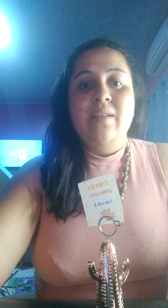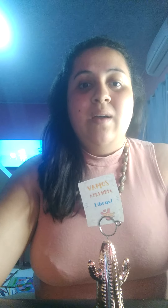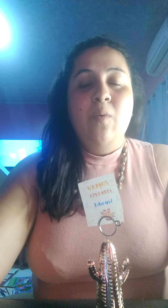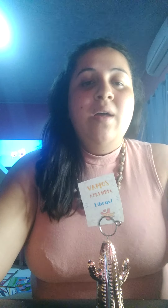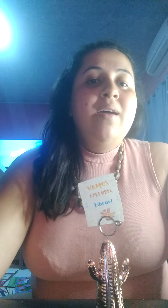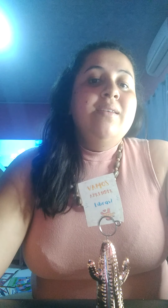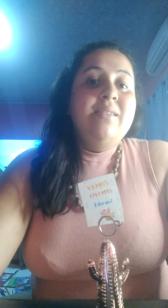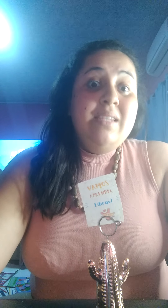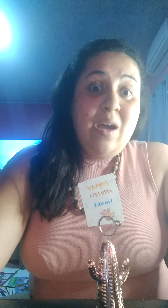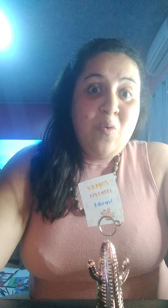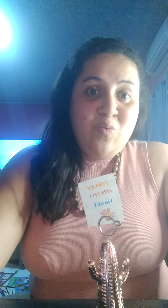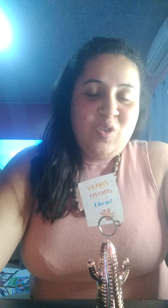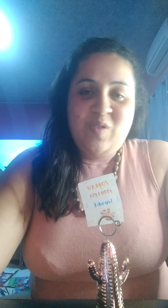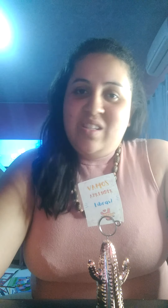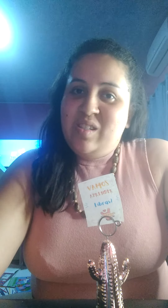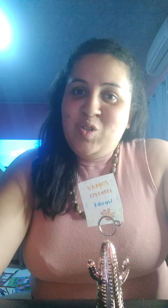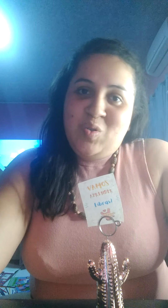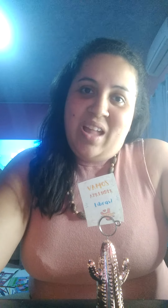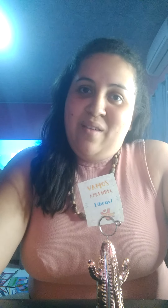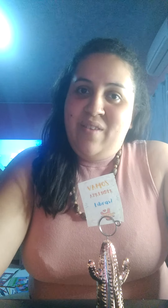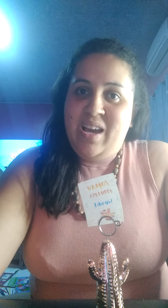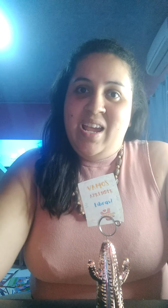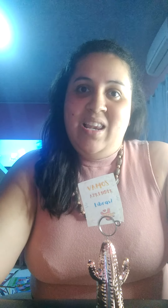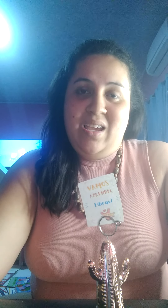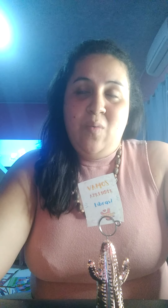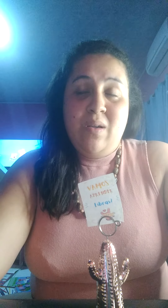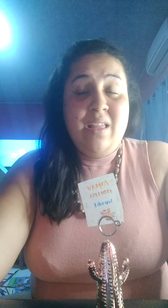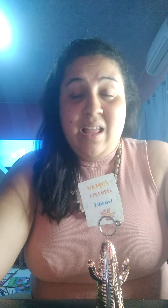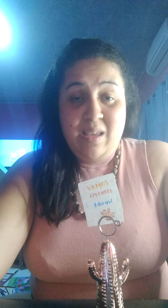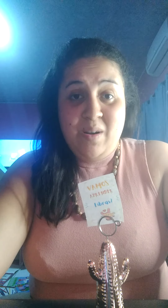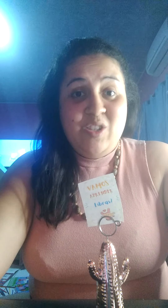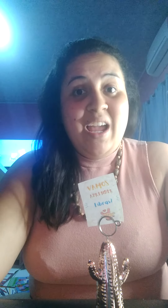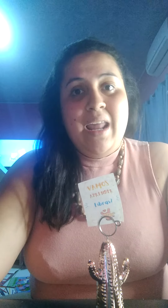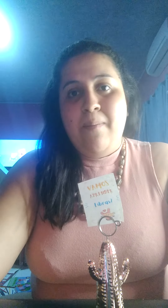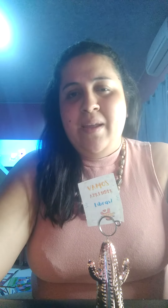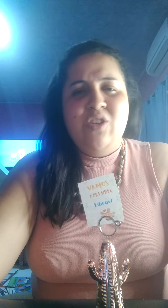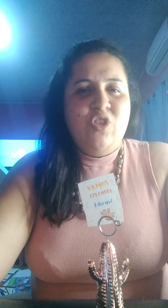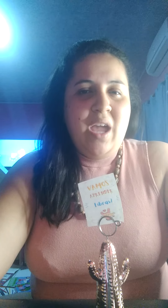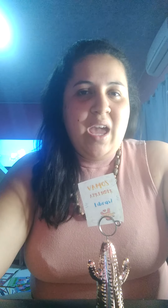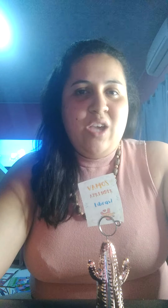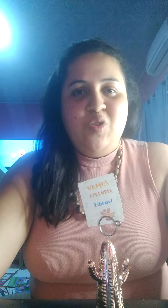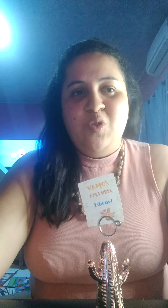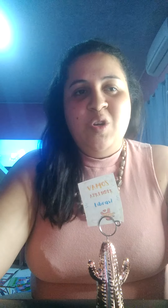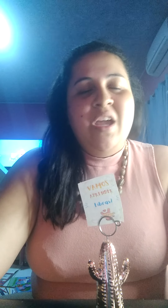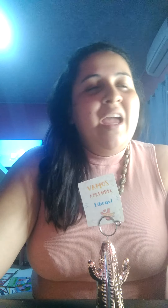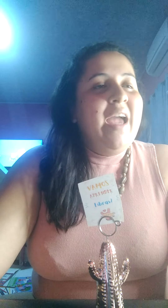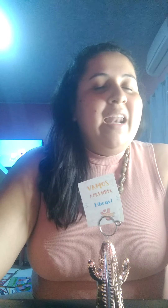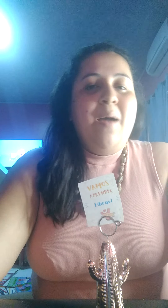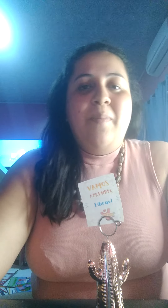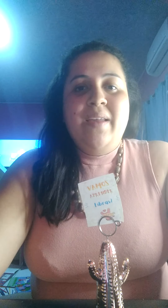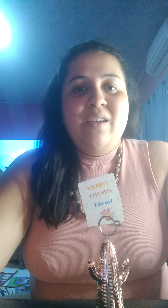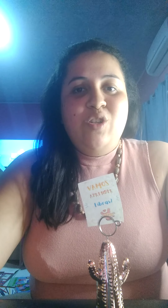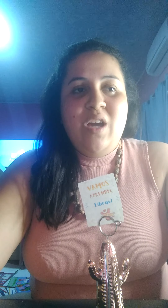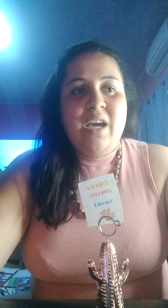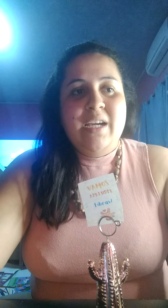Então, se algum dia vocês escutarem falar que a Libras, ela é apenas gestos, ela é apenas,